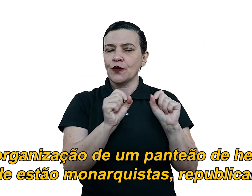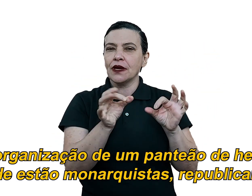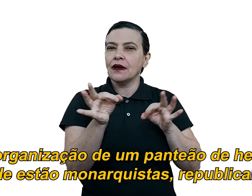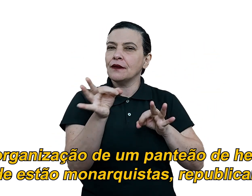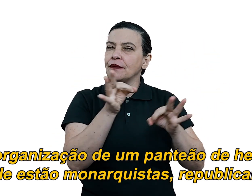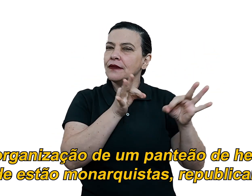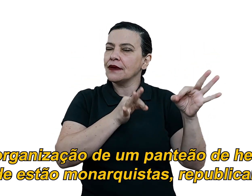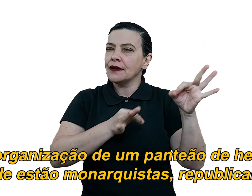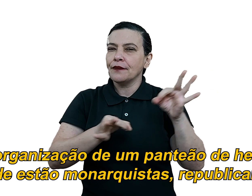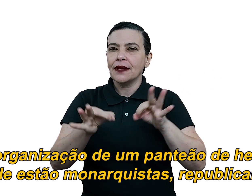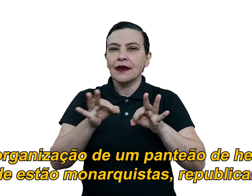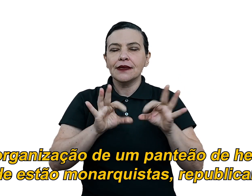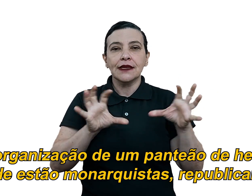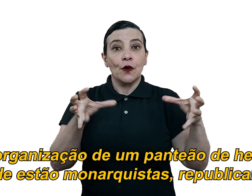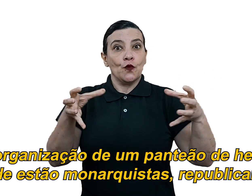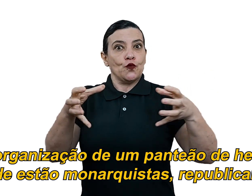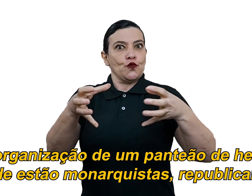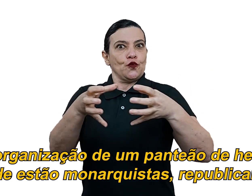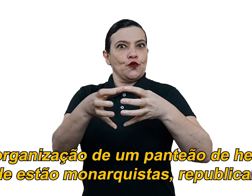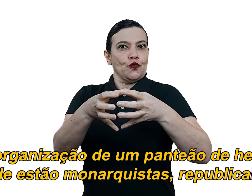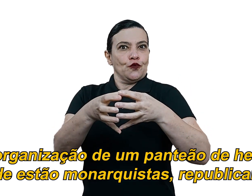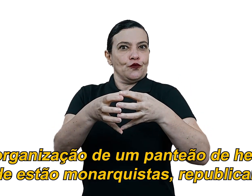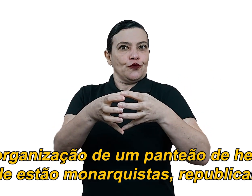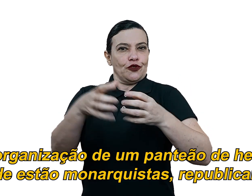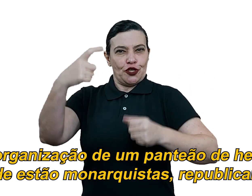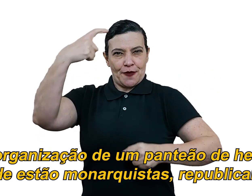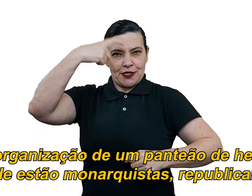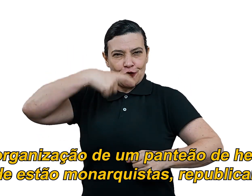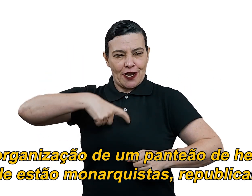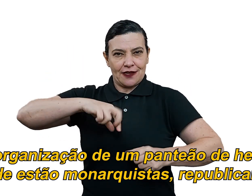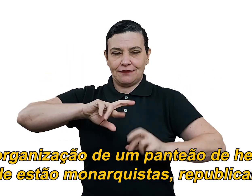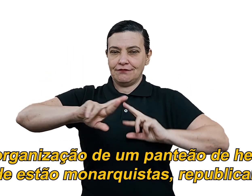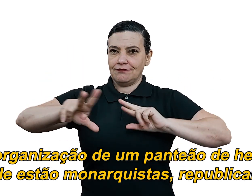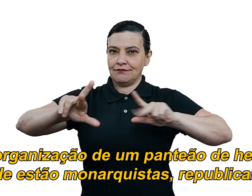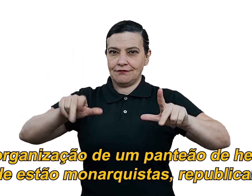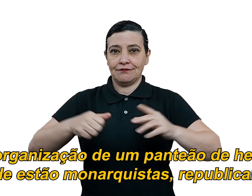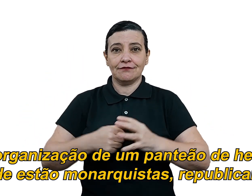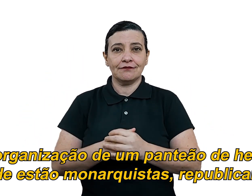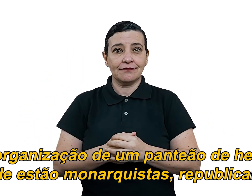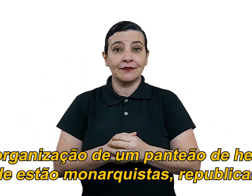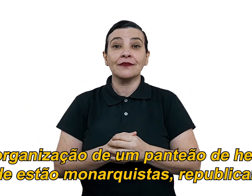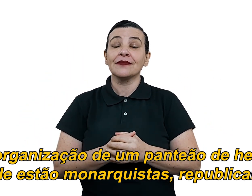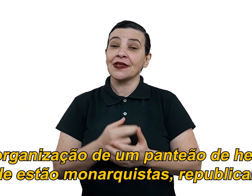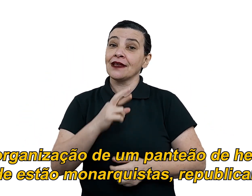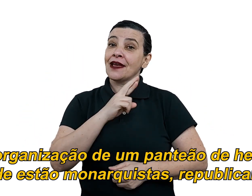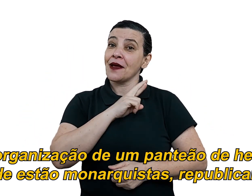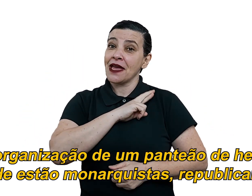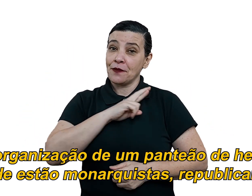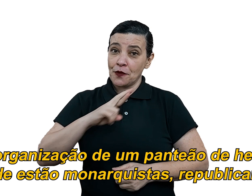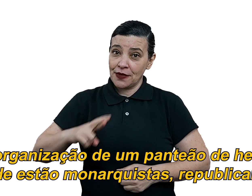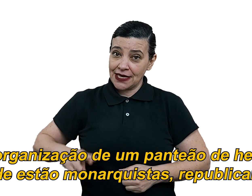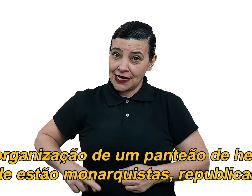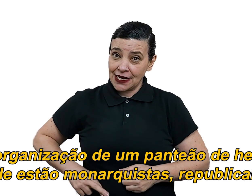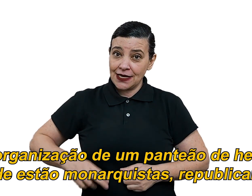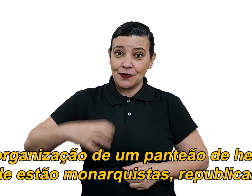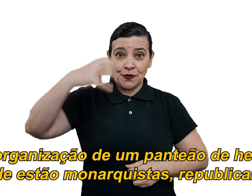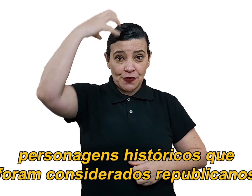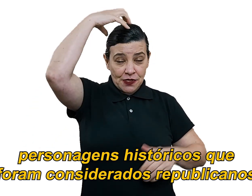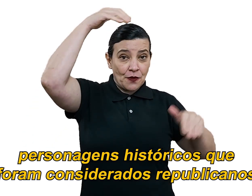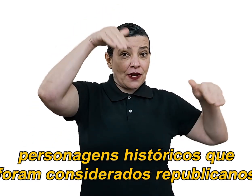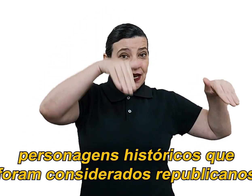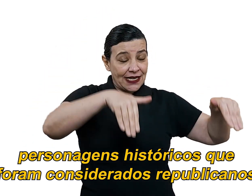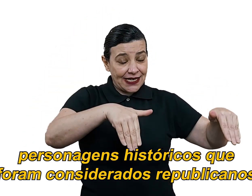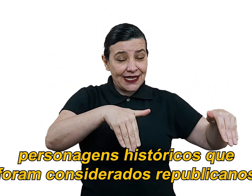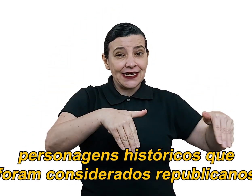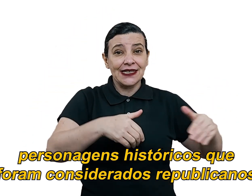a organização de um panteão de heróis, aonde estão monarquistas,